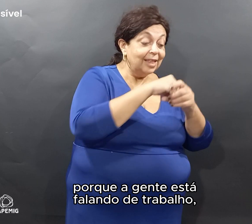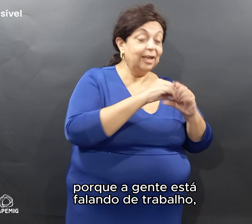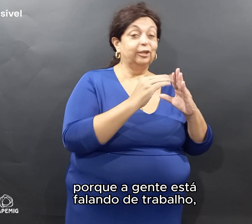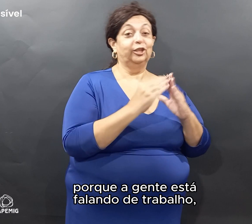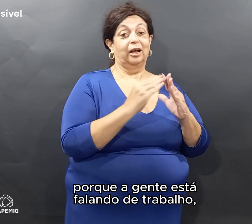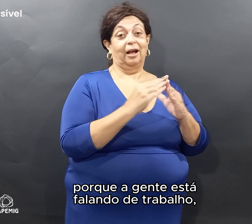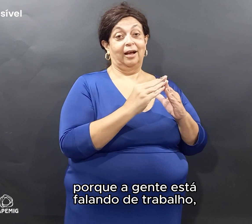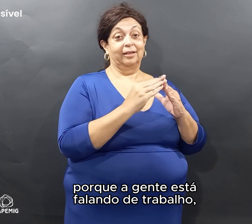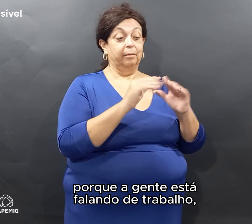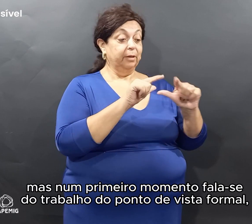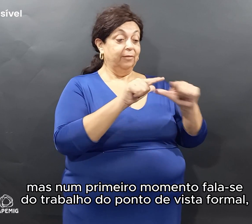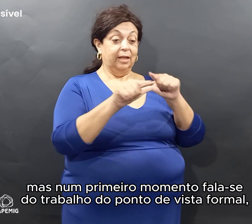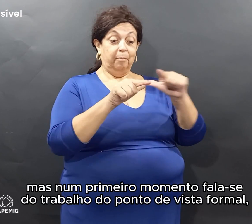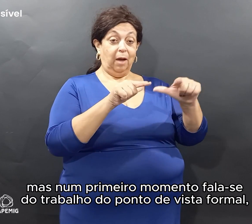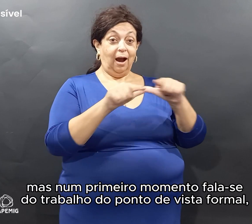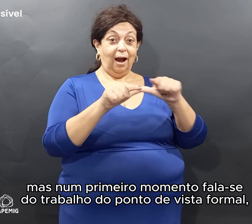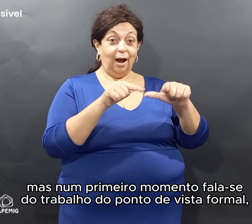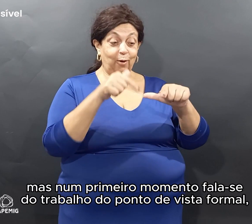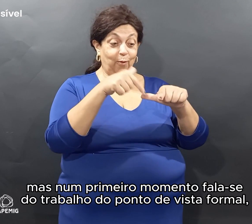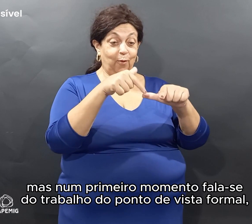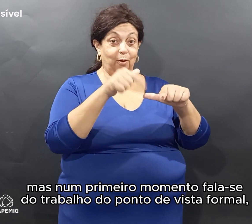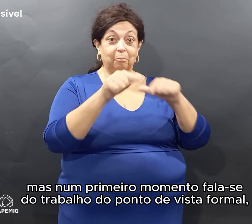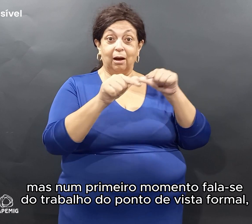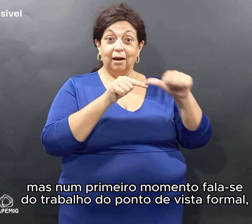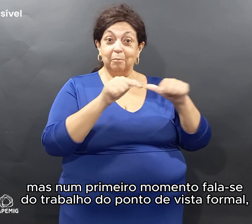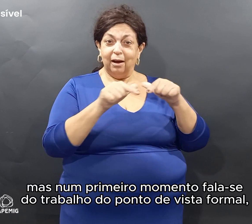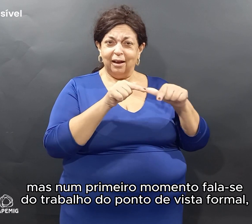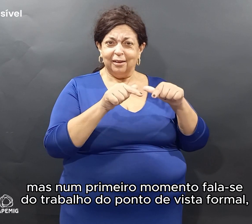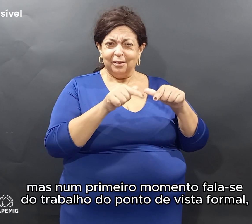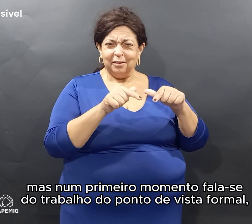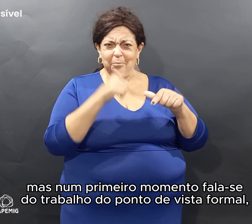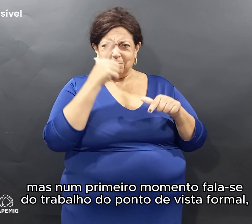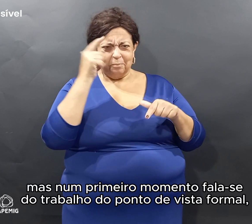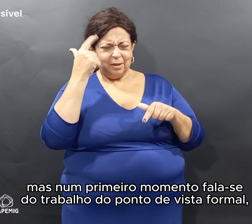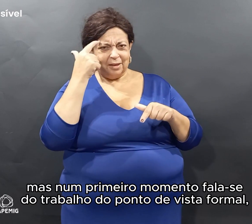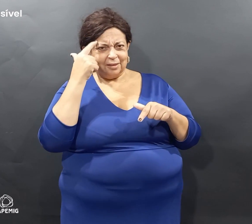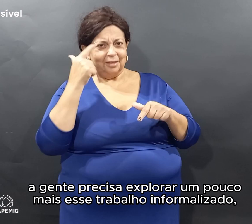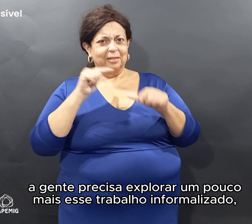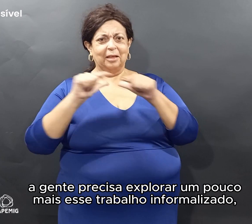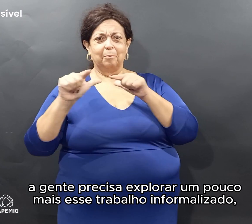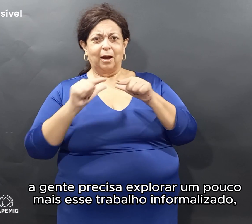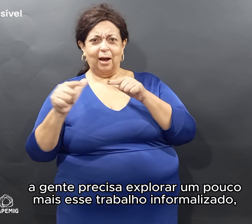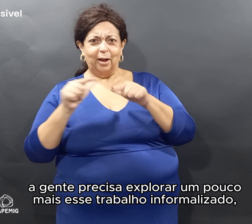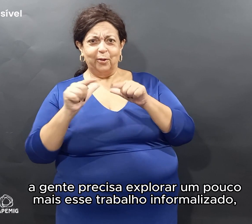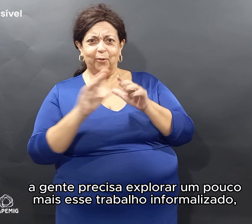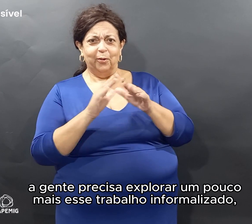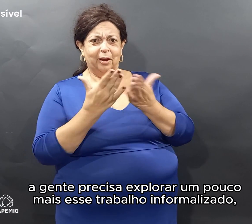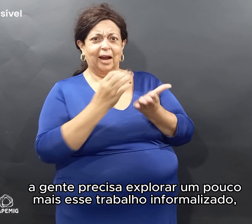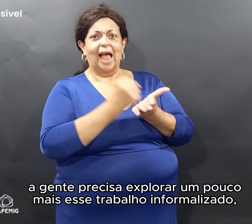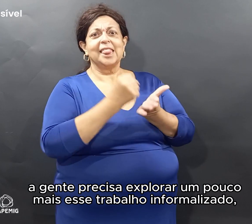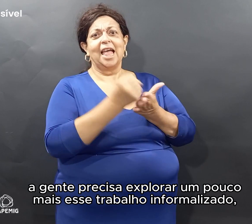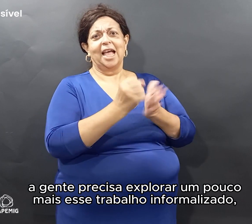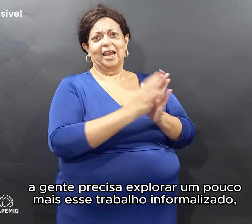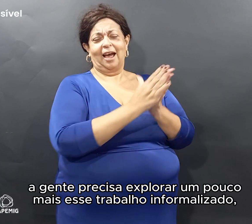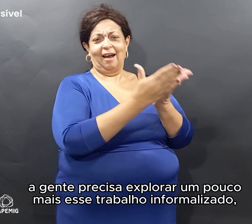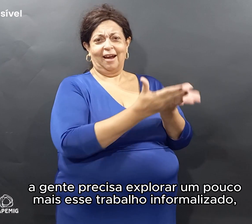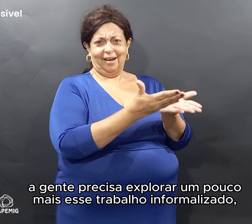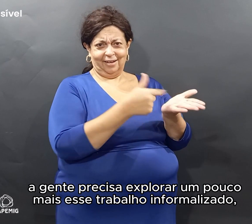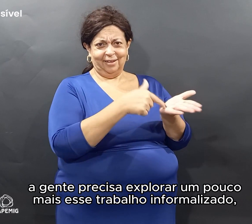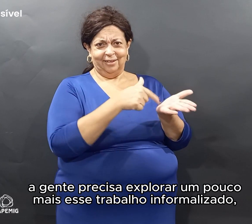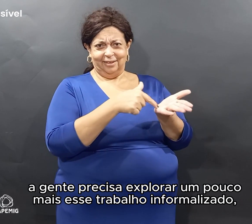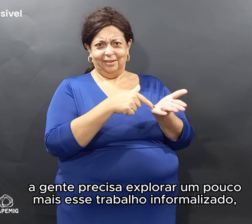falando de trabalho, né? Mas num primeiro momento falava-se do trabalho do ponto de vista formal. A gente precisa explorar um pouco mais esse